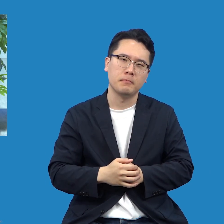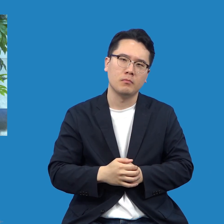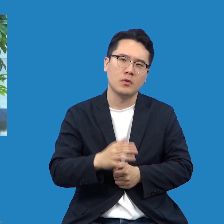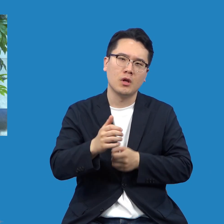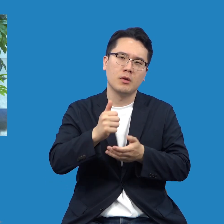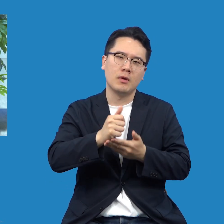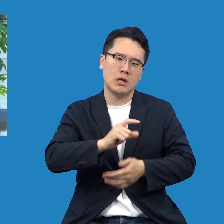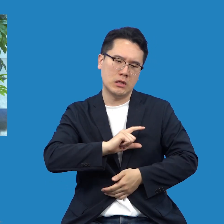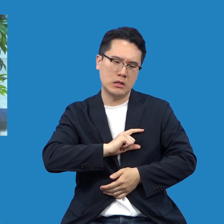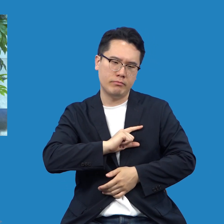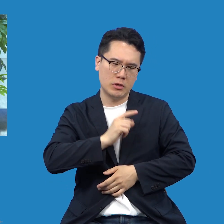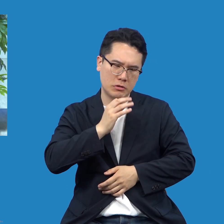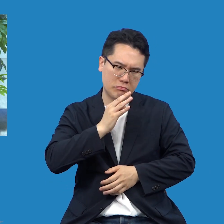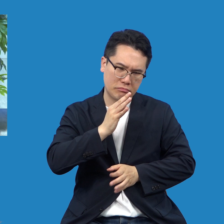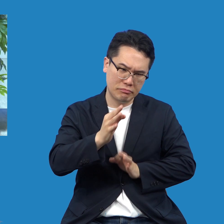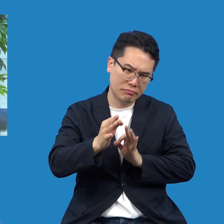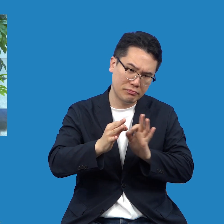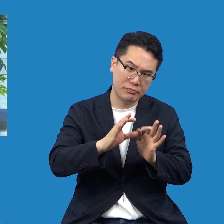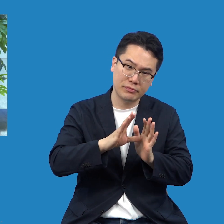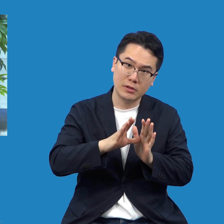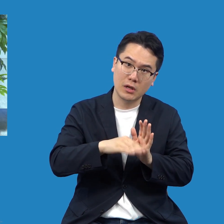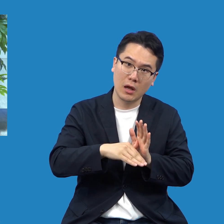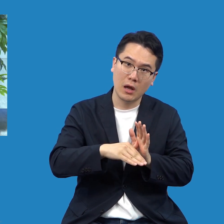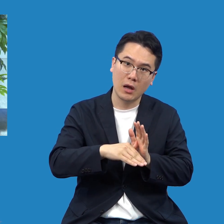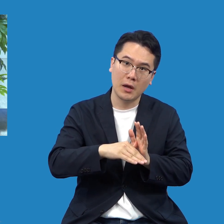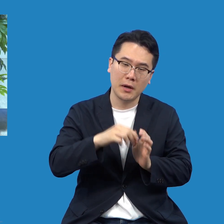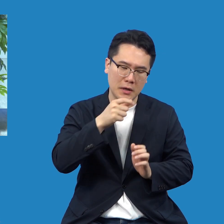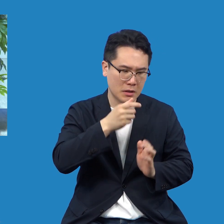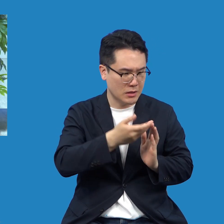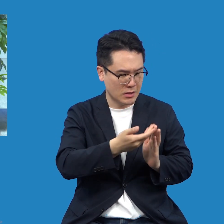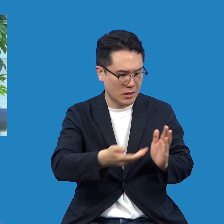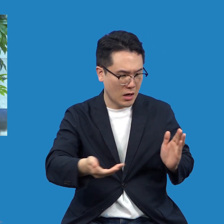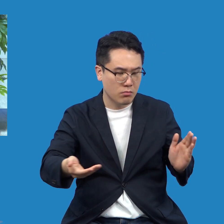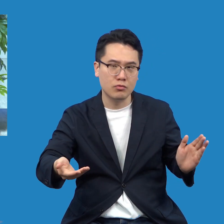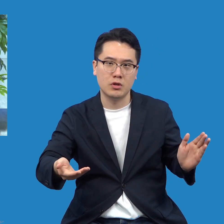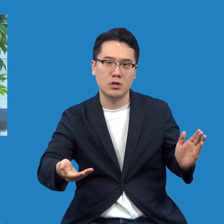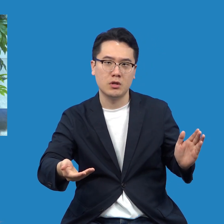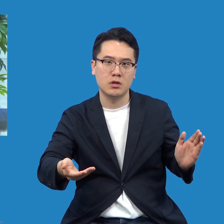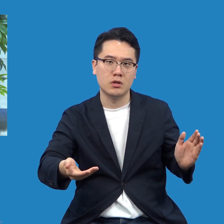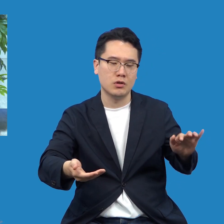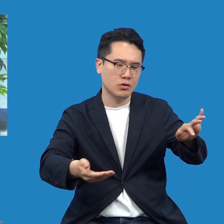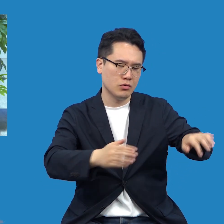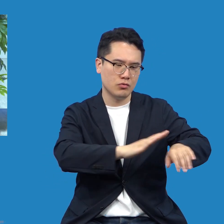때 그 강물이 좌우로 갈리면서